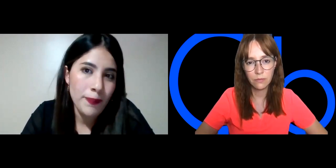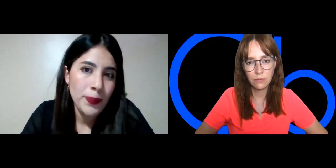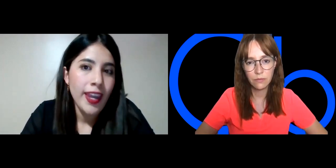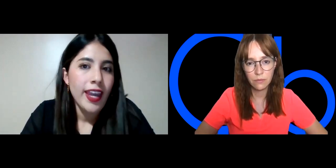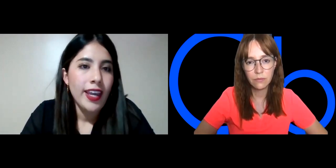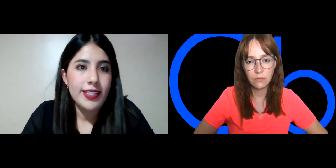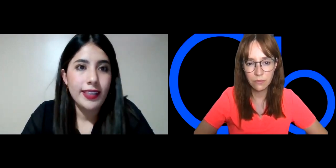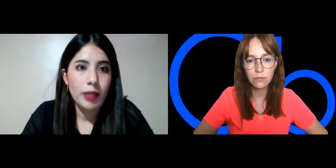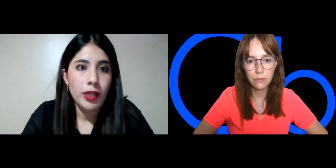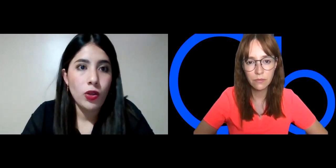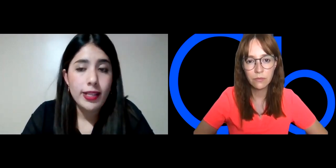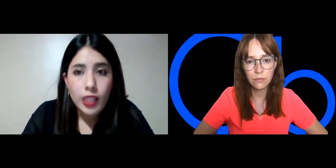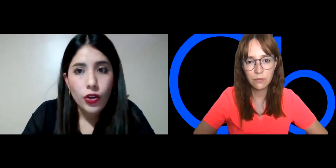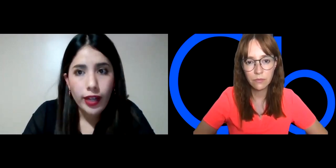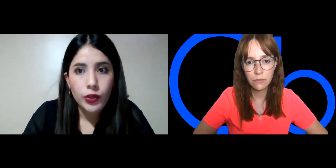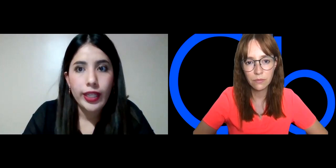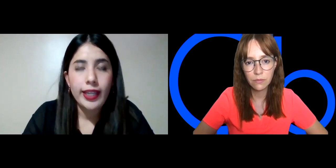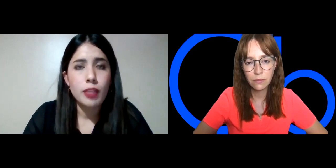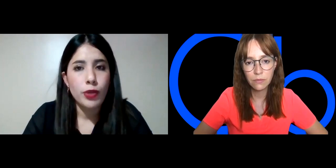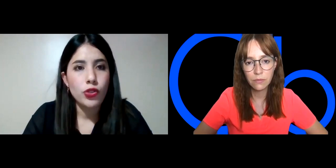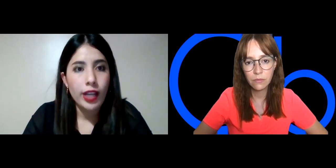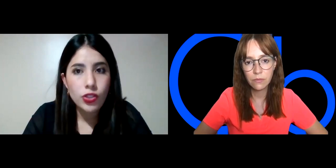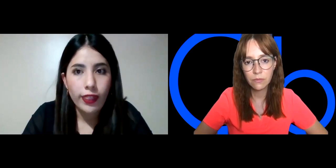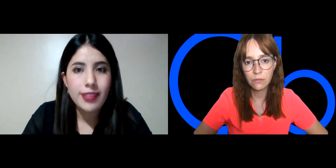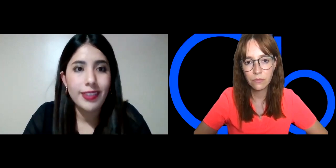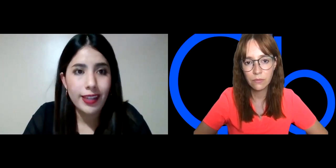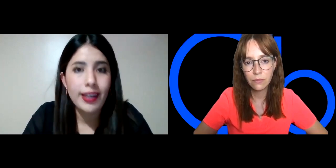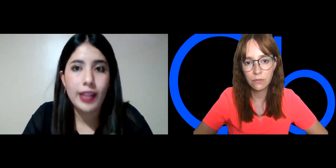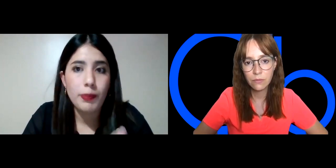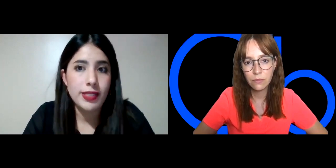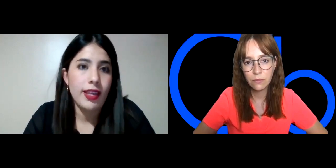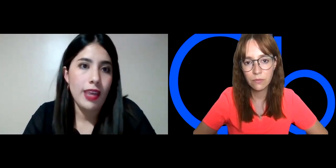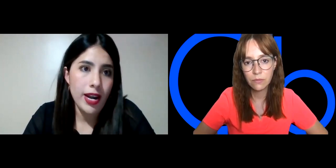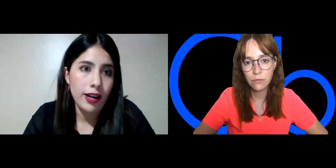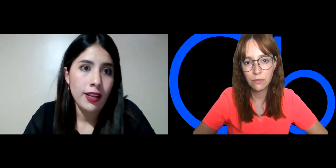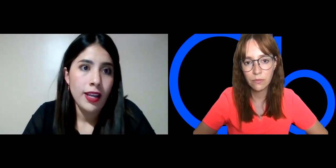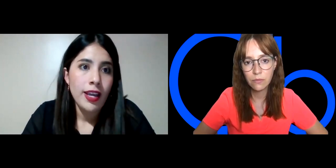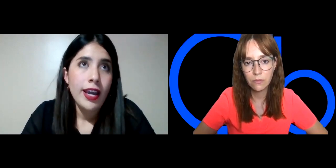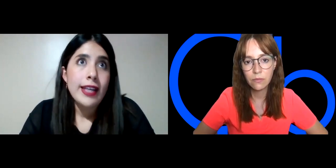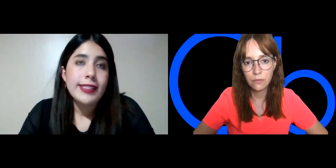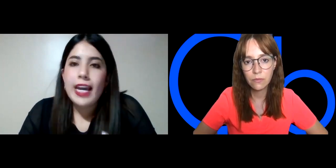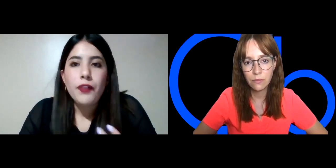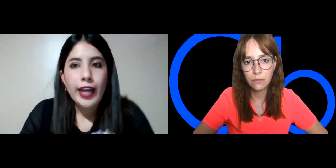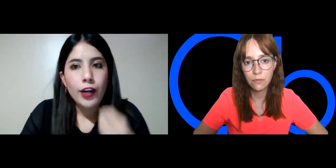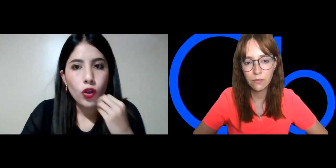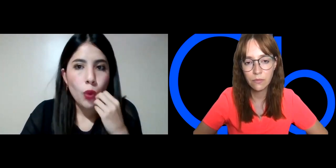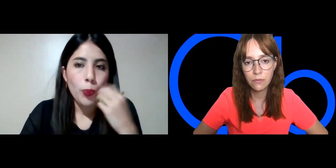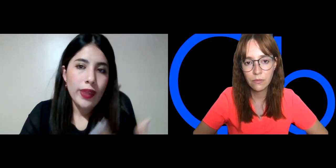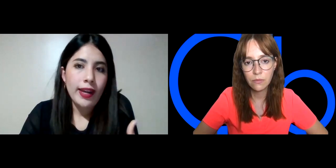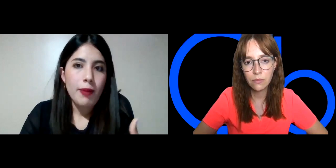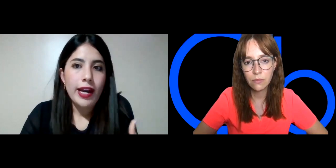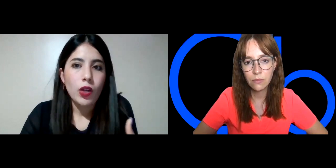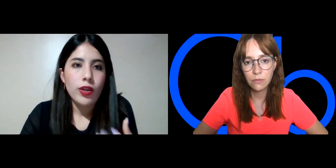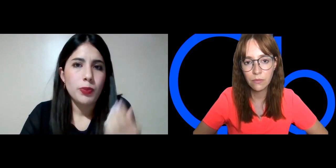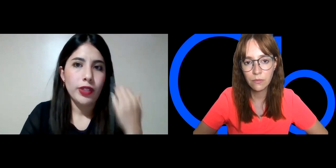sordomuda. Y ese término es incorrecto, ya que las personas sordas tienen la capacidad de hablar. Si al final no